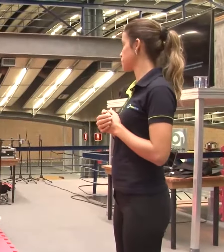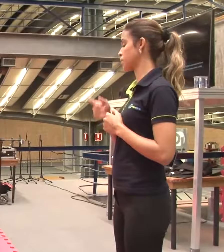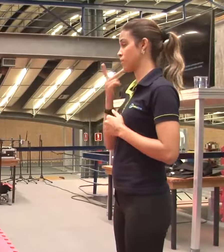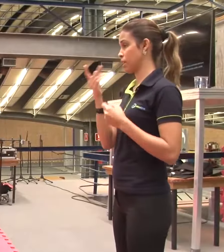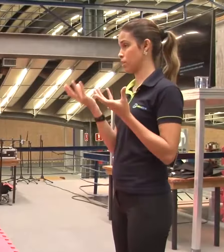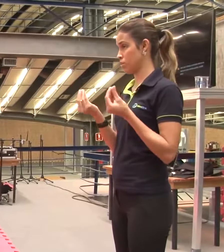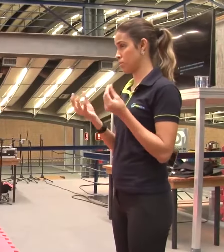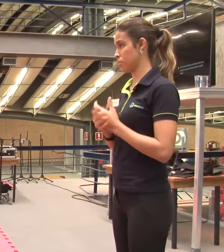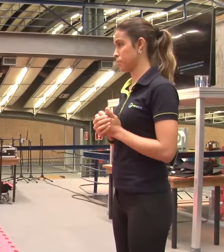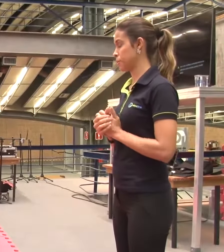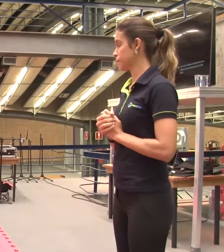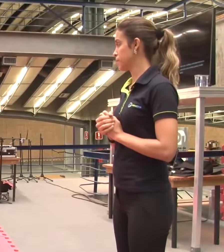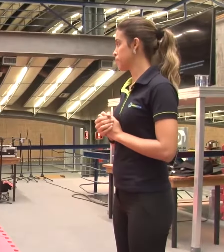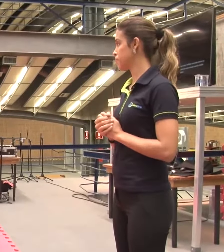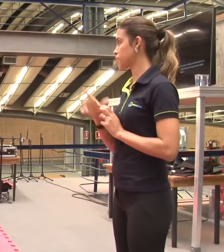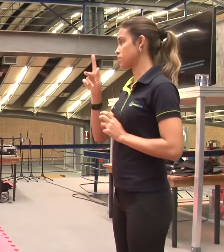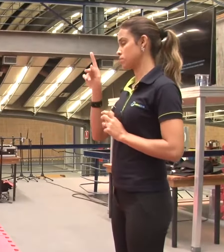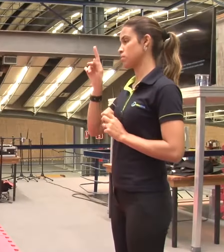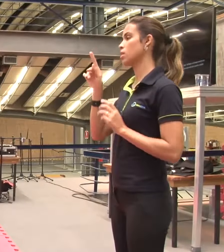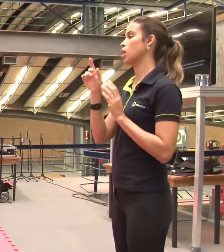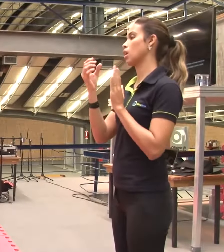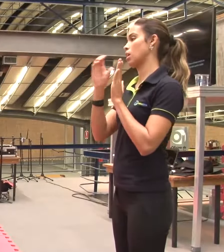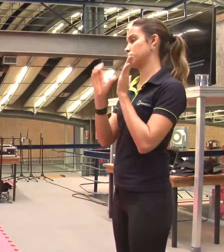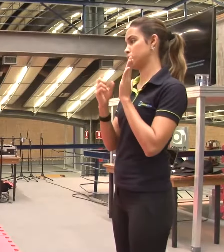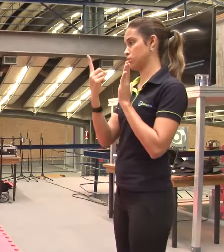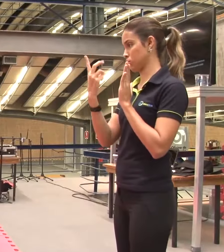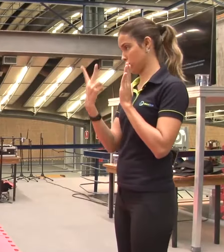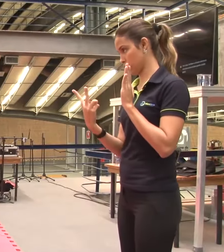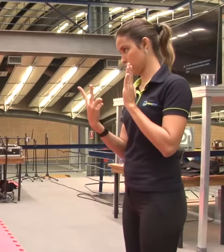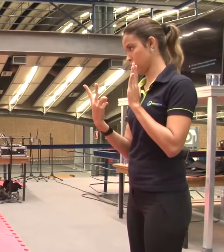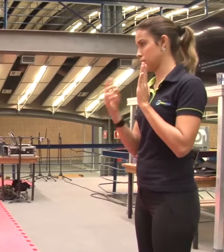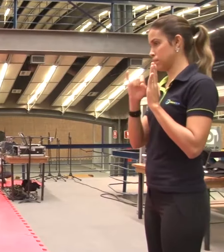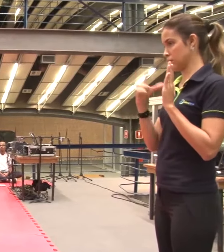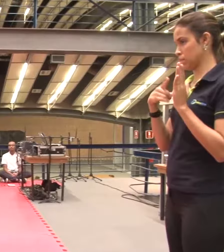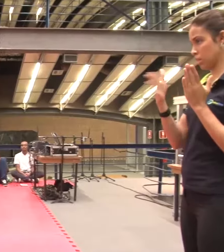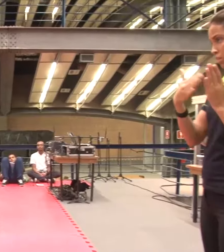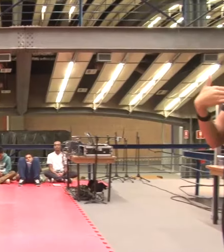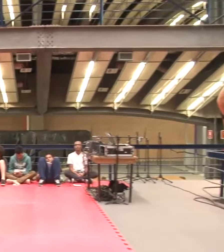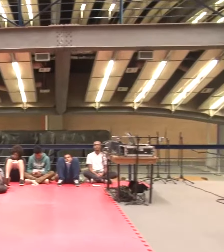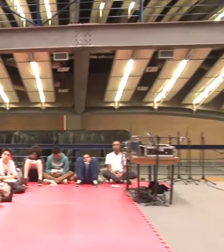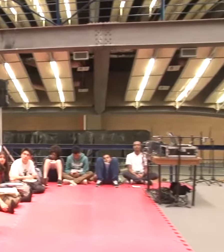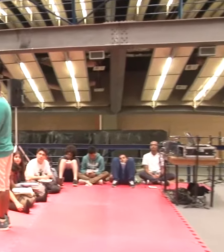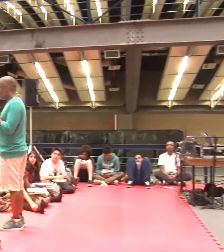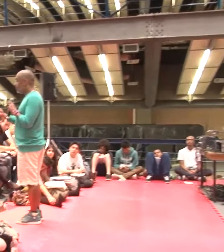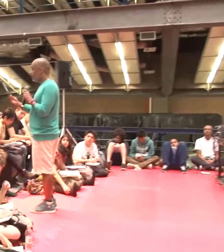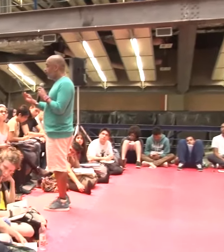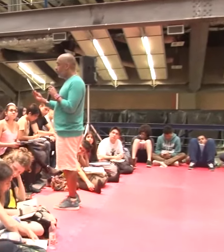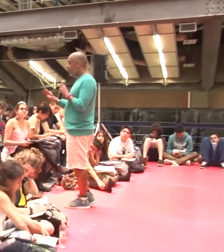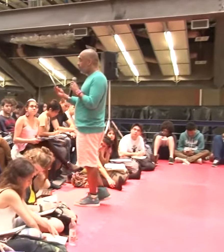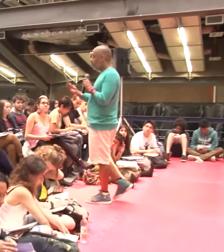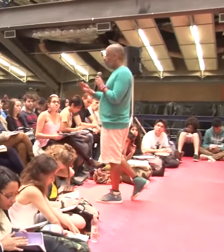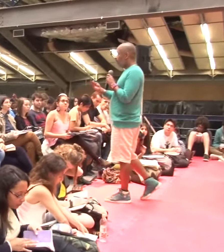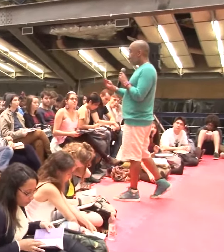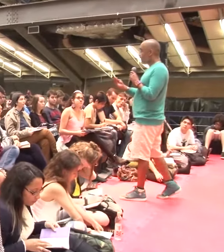assim, ó. Bom, é capítulo 12, que a gente vai com isso. Pombinha ergueu-se de um